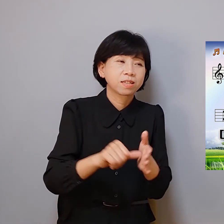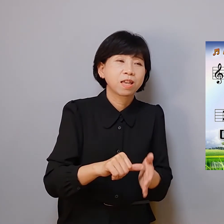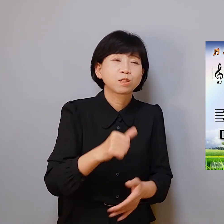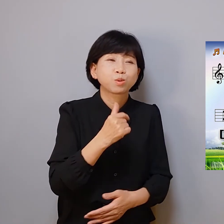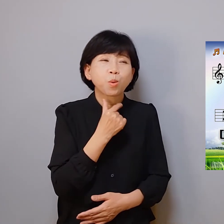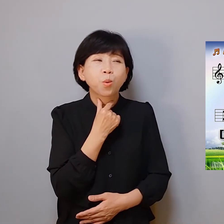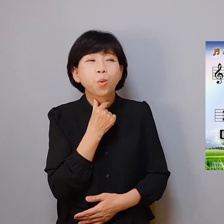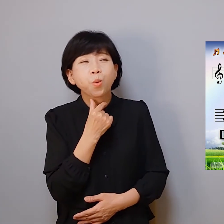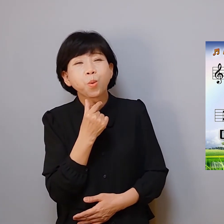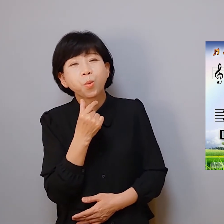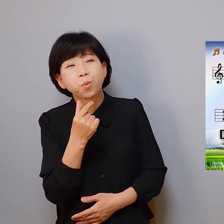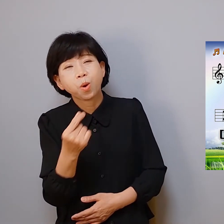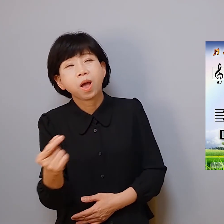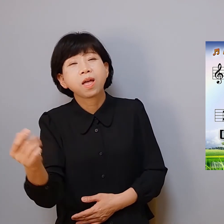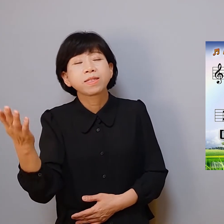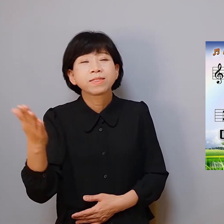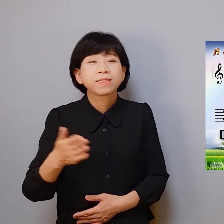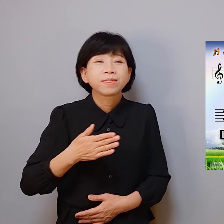내 평생의